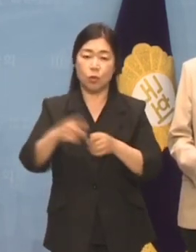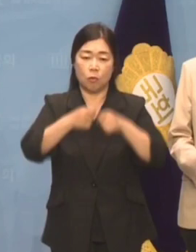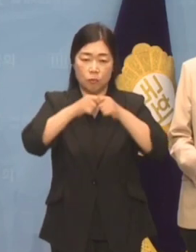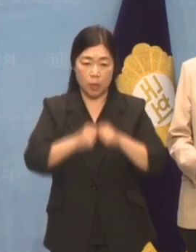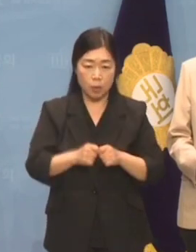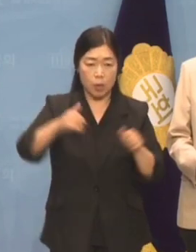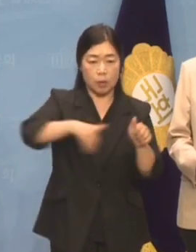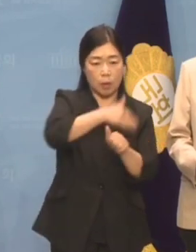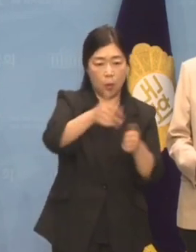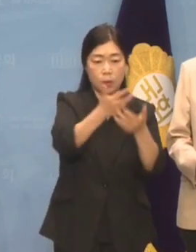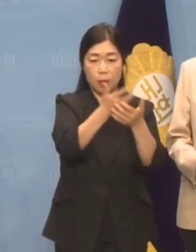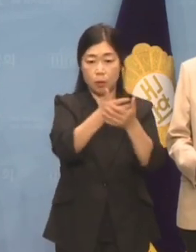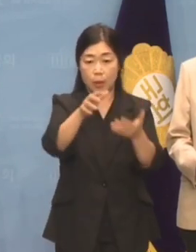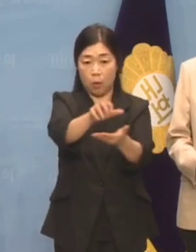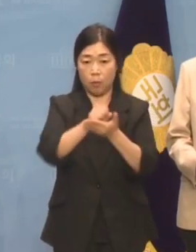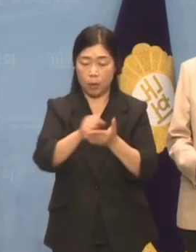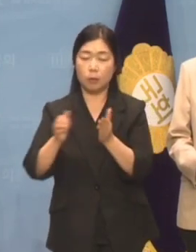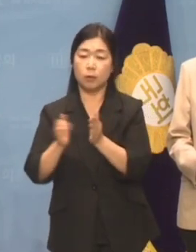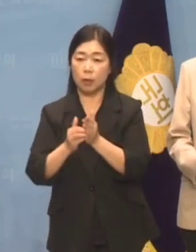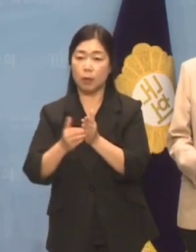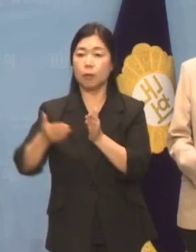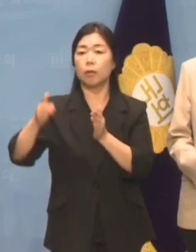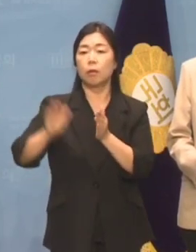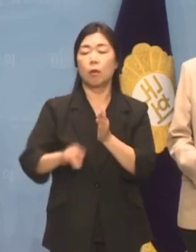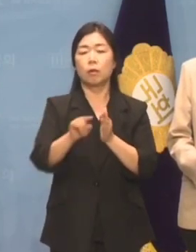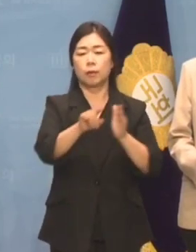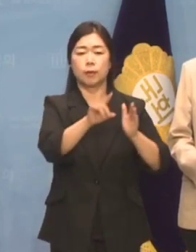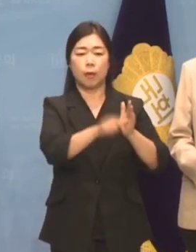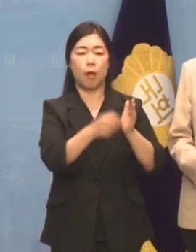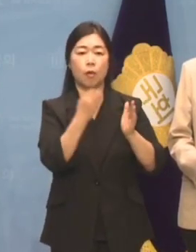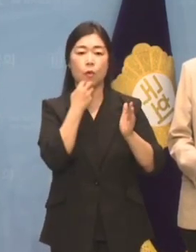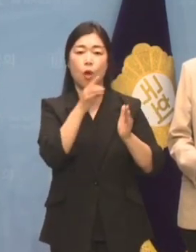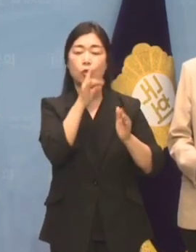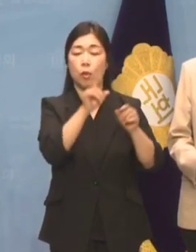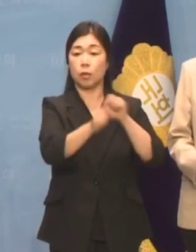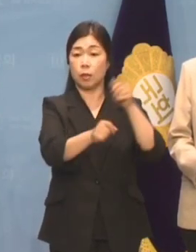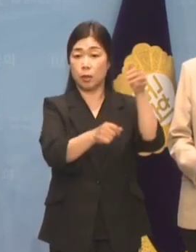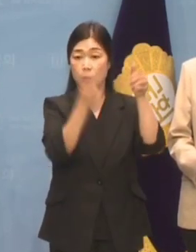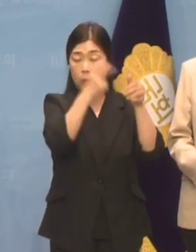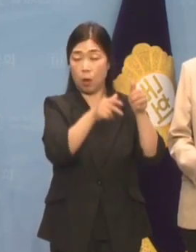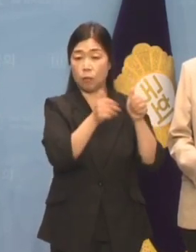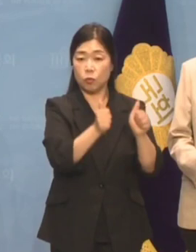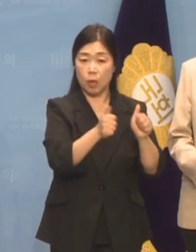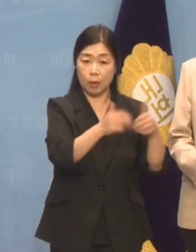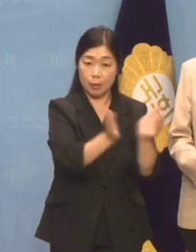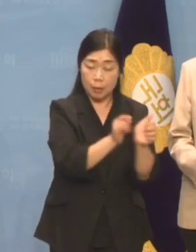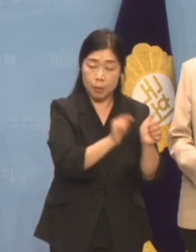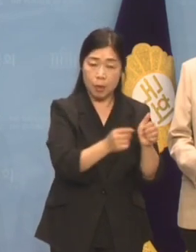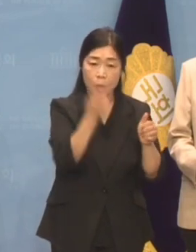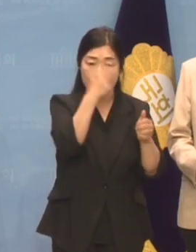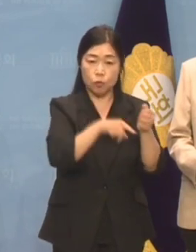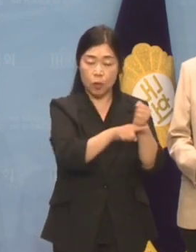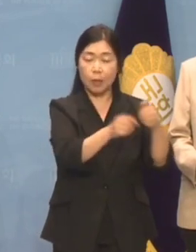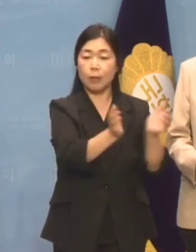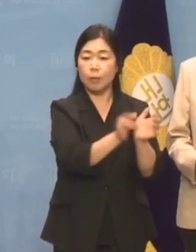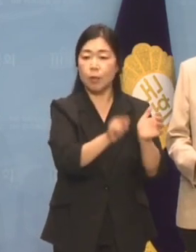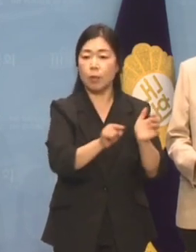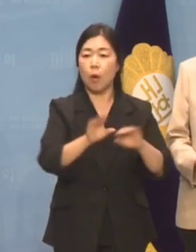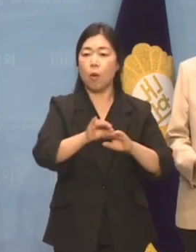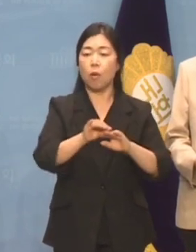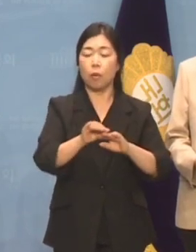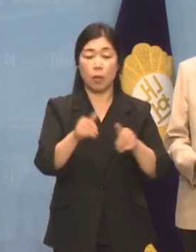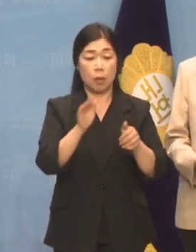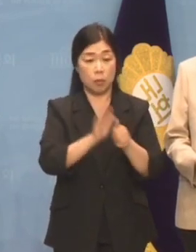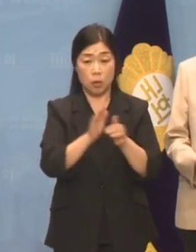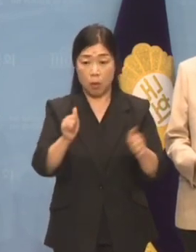구체적인 정황과 자료 등이 확보됐는데도 당시 서울중앙지검 수사팀은 언론비서관실 행정관을